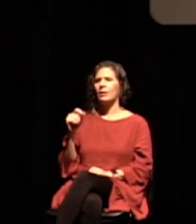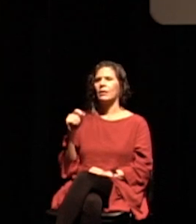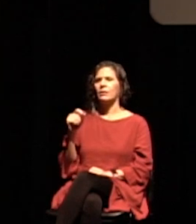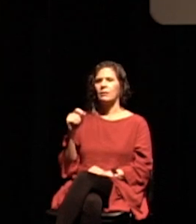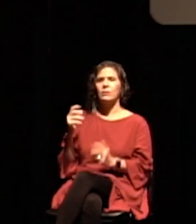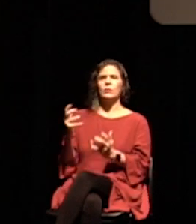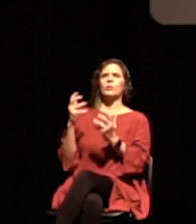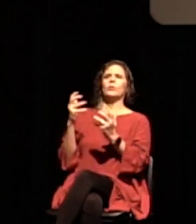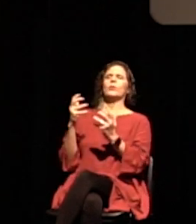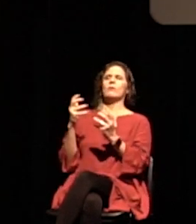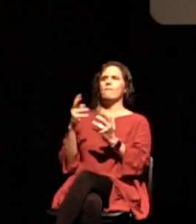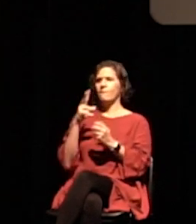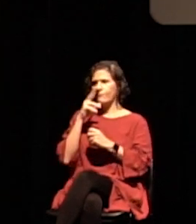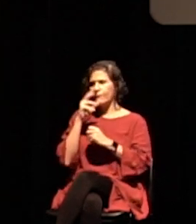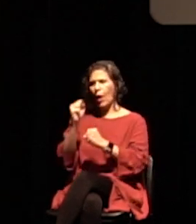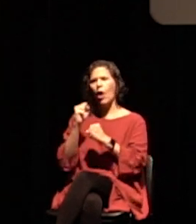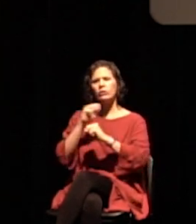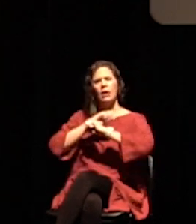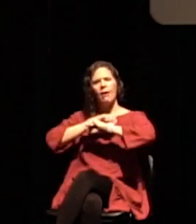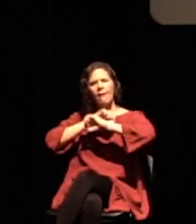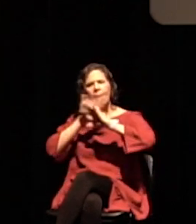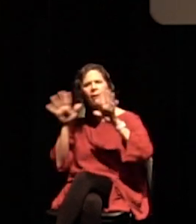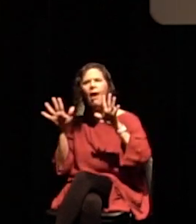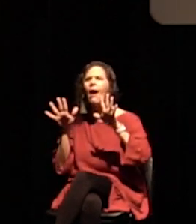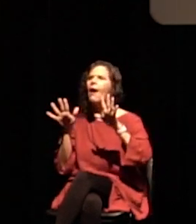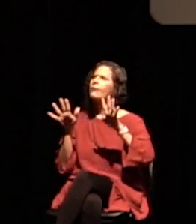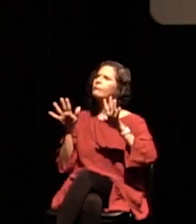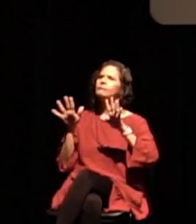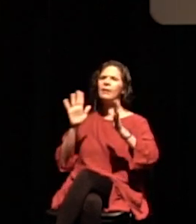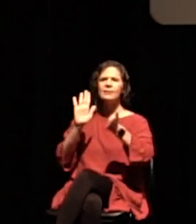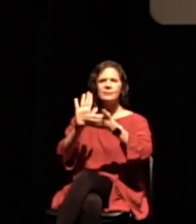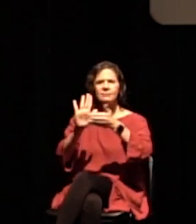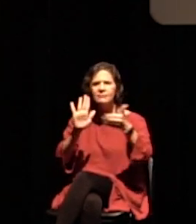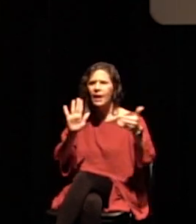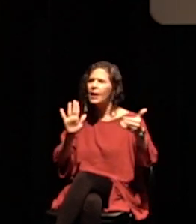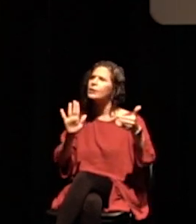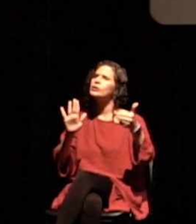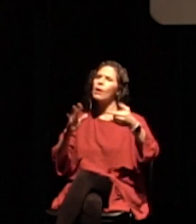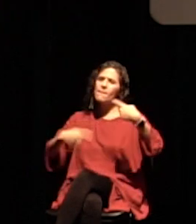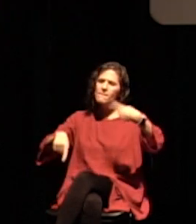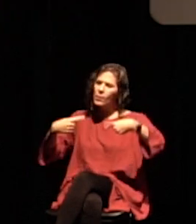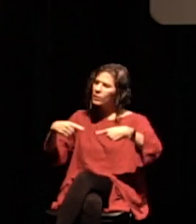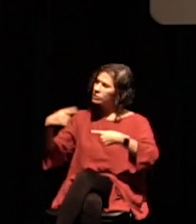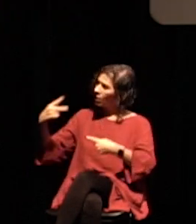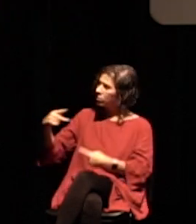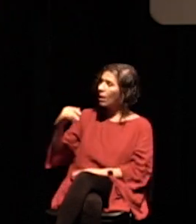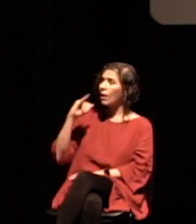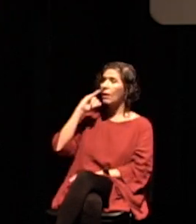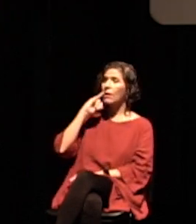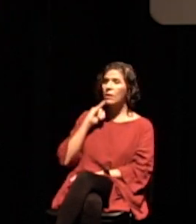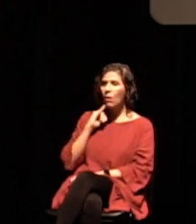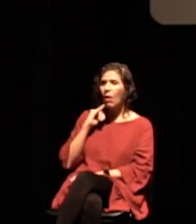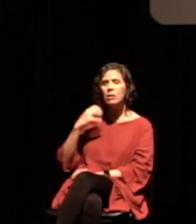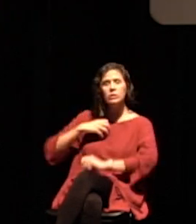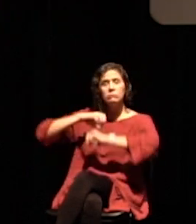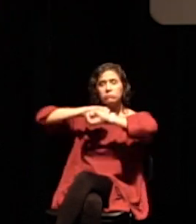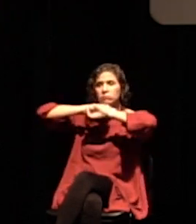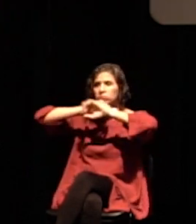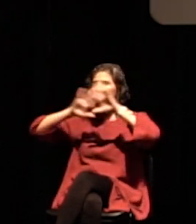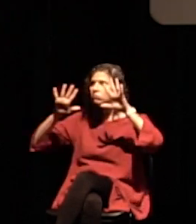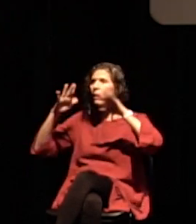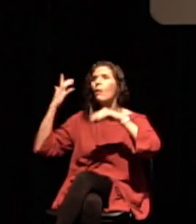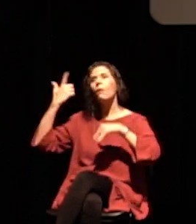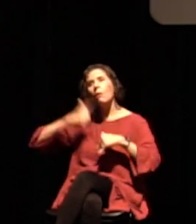vitalidade, a clareza, a lucidez estética, política da Ioli, que conseguiu produzir